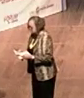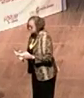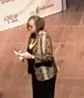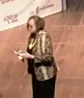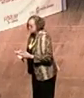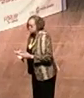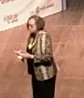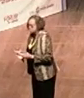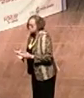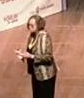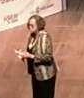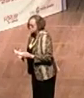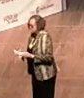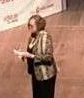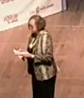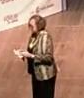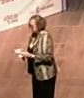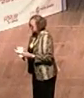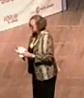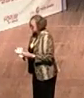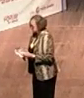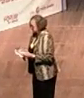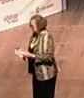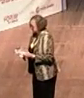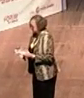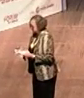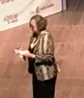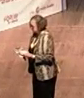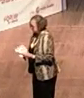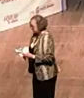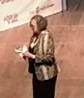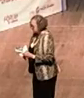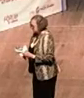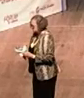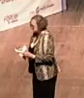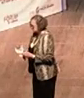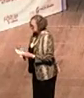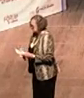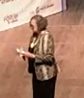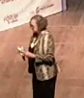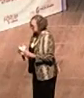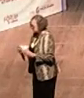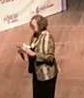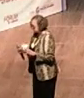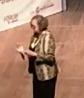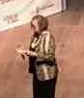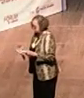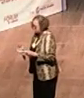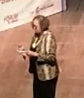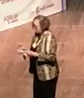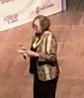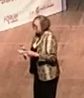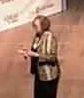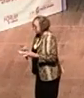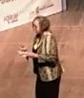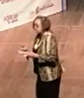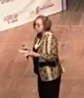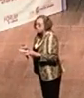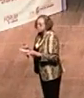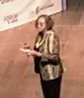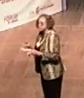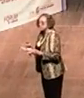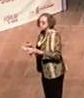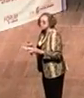menos refeições você tem que seguir no mínimo três tá escrito na resolução parcial são duas